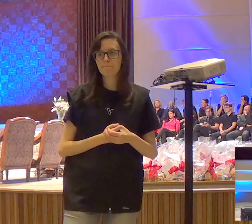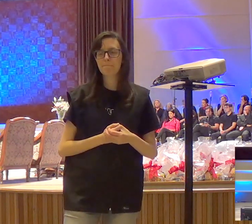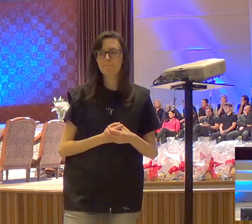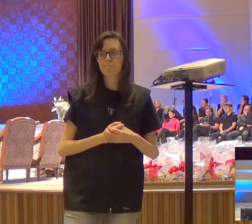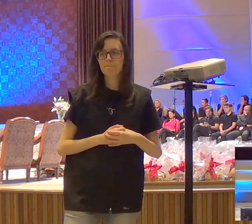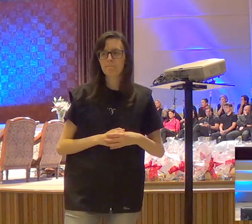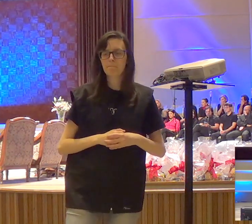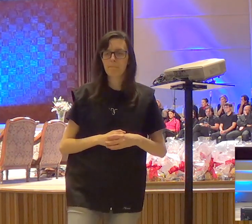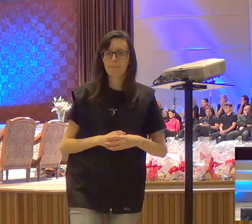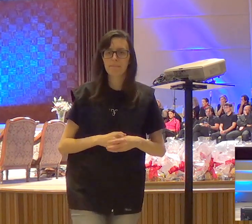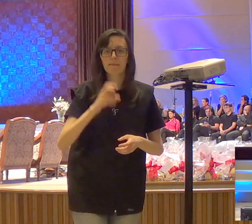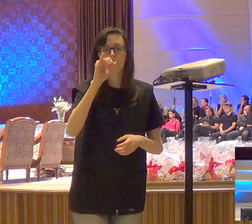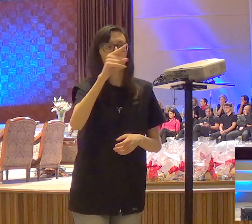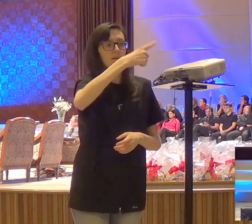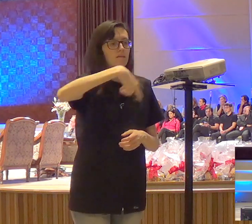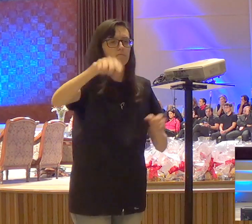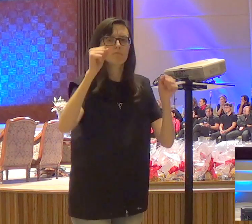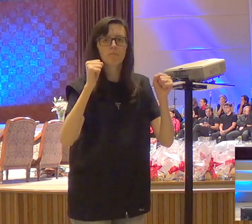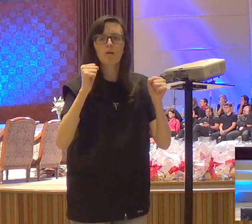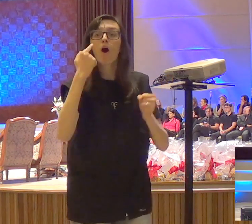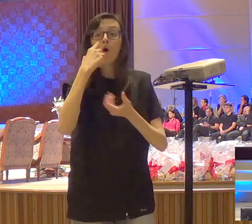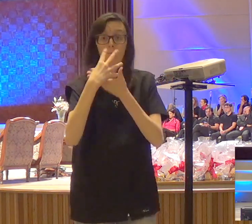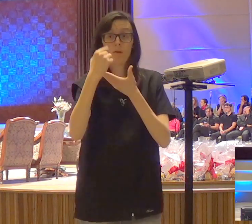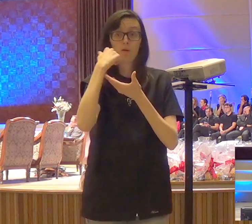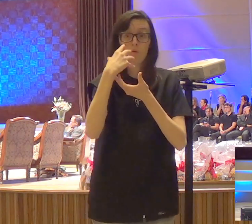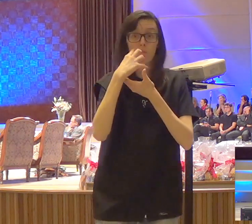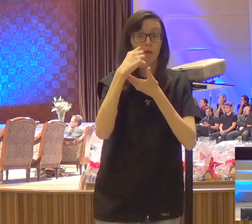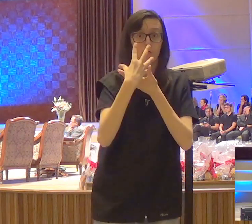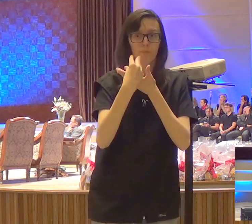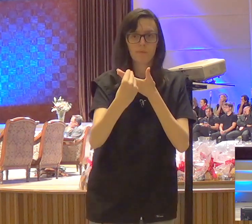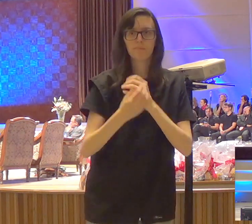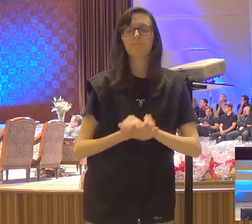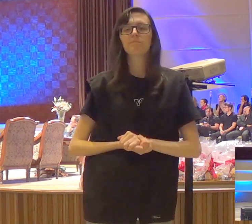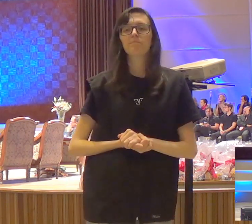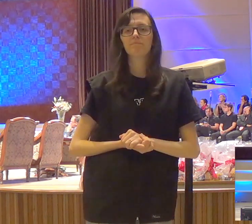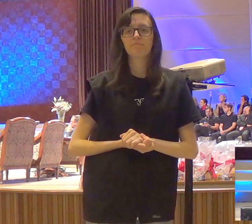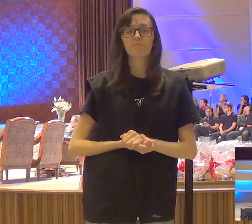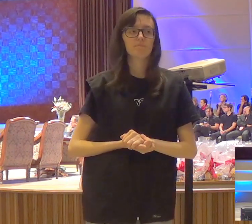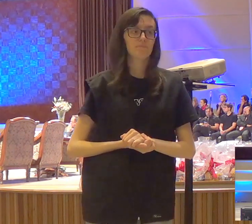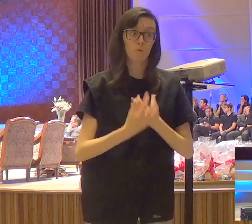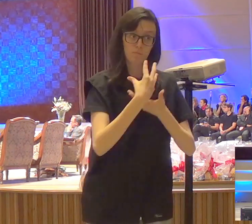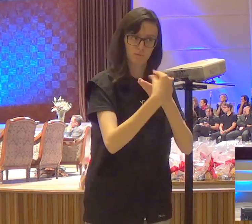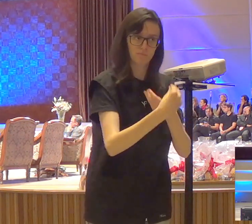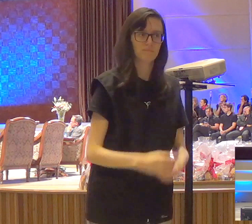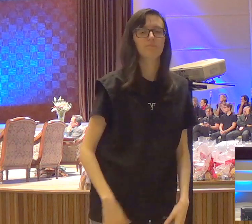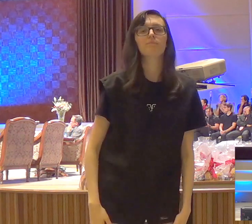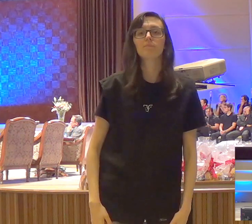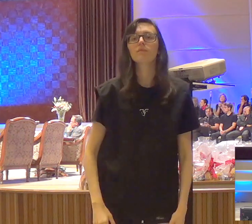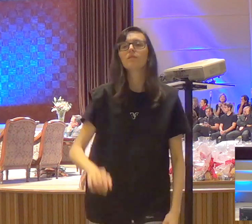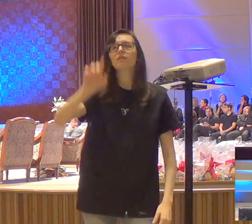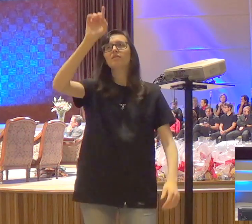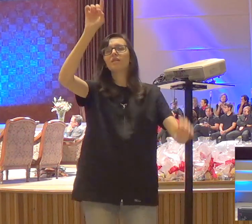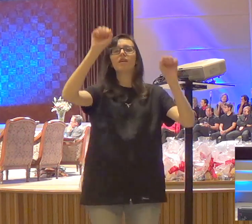words with Simone. Se você puder repetir comigo as palavras da bênção franciscana. Vamos comigo? Que Deus